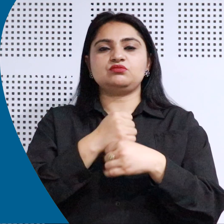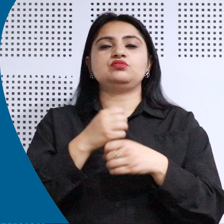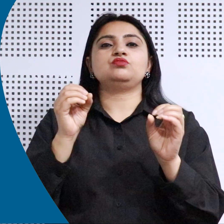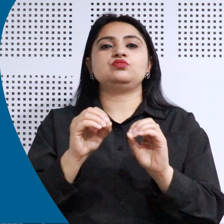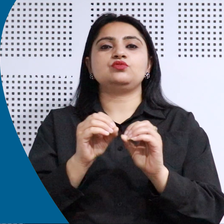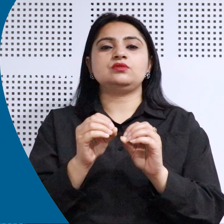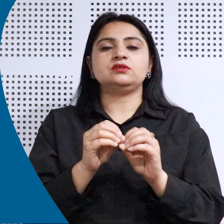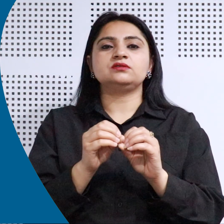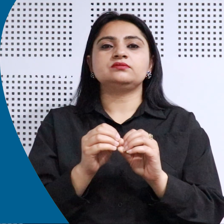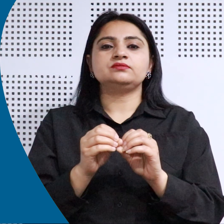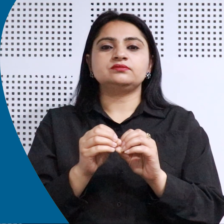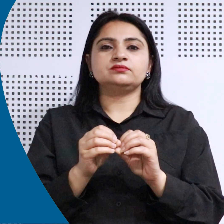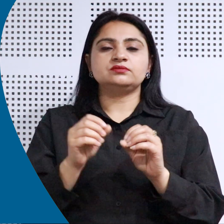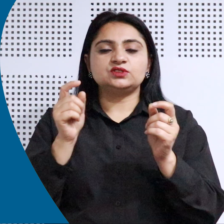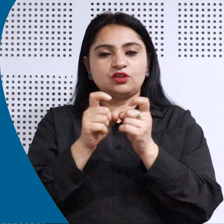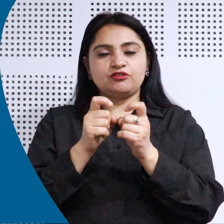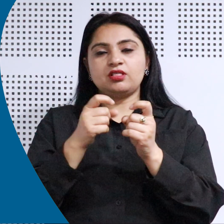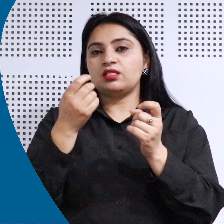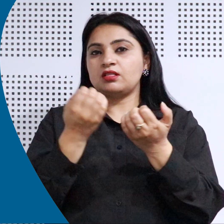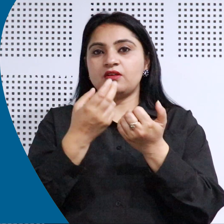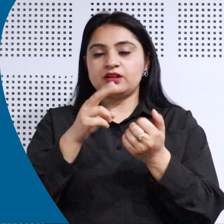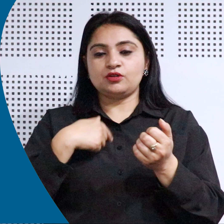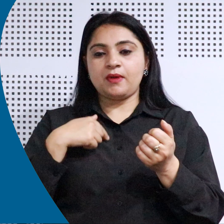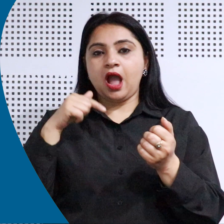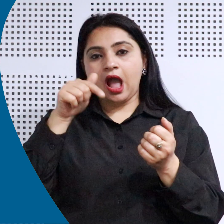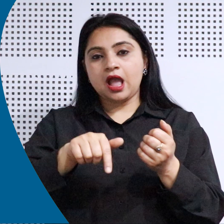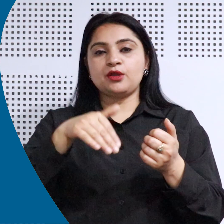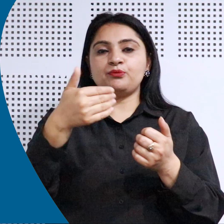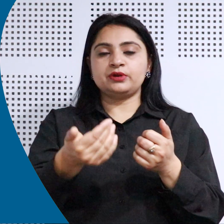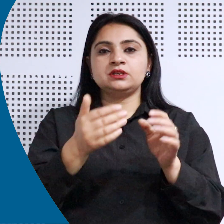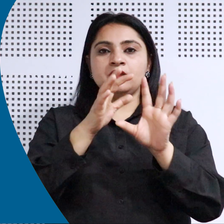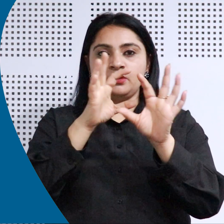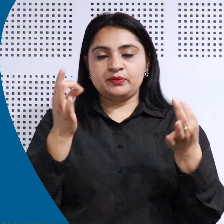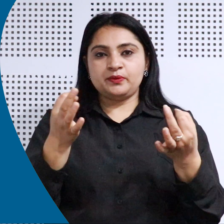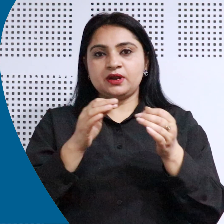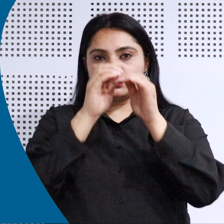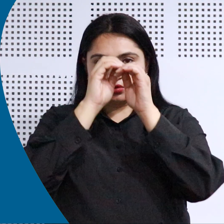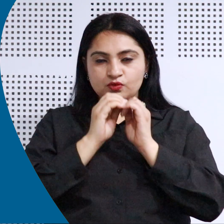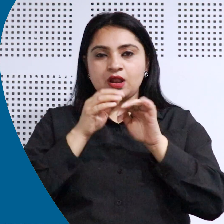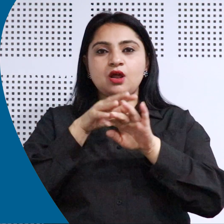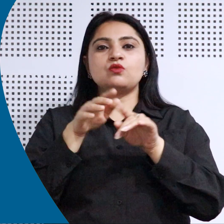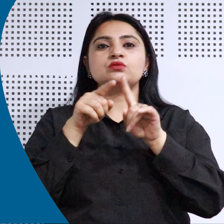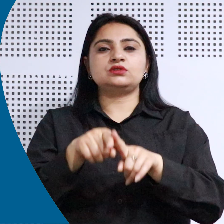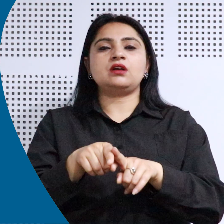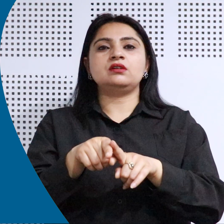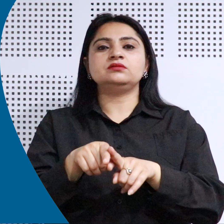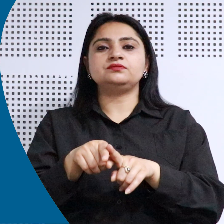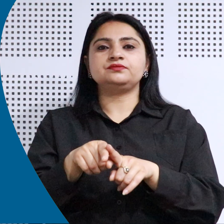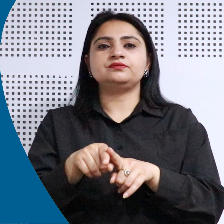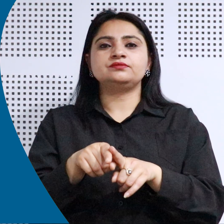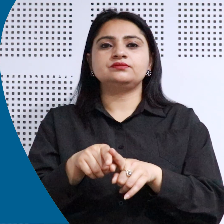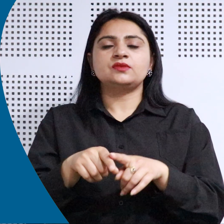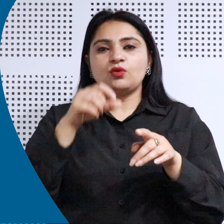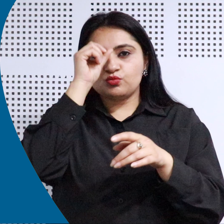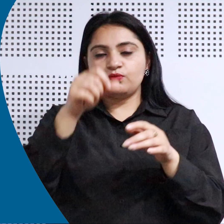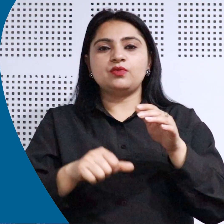थिएन। कयौँ विषय चाहिँ छलफलकै माध्यम थियो। म आइदेखिसकेपछि विभिन्न सरोकारपालाहरूसँग, पूर्व प्रशासक, पूर्व मन्त्री, पूर्व